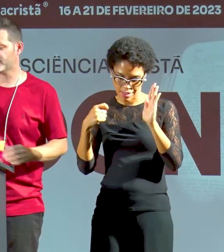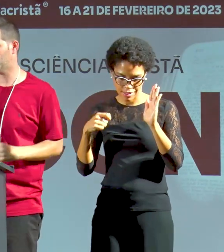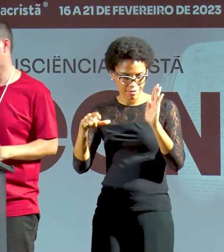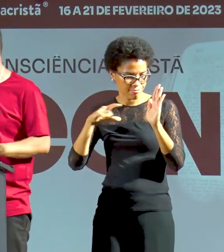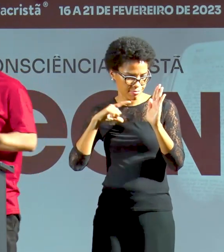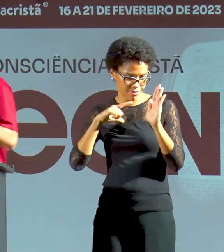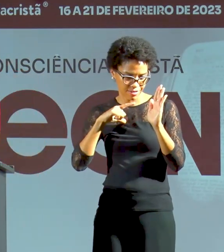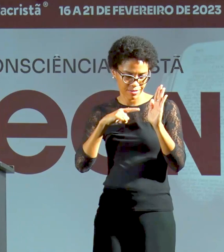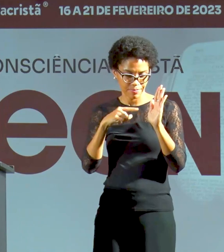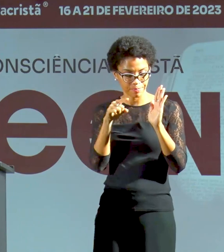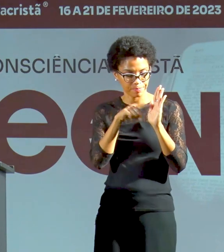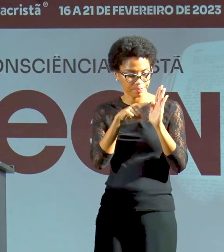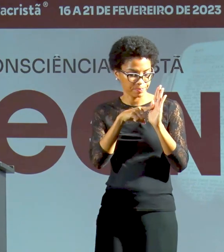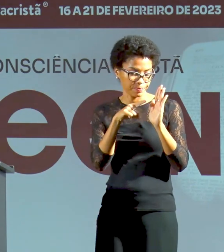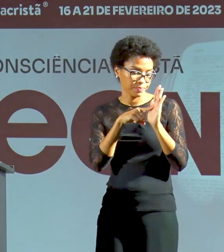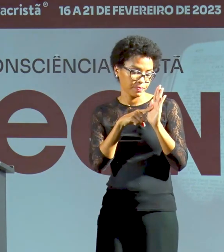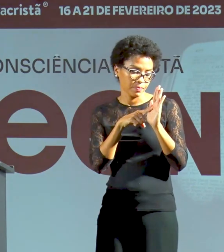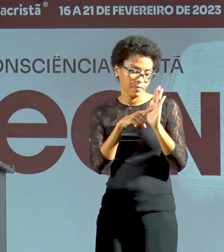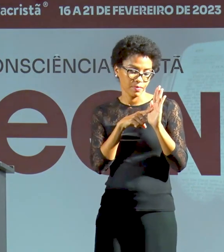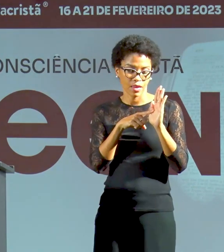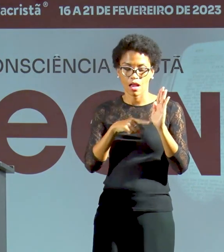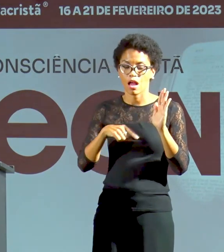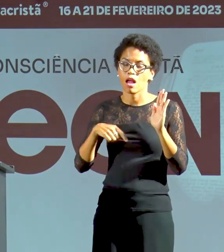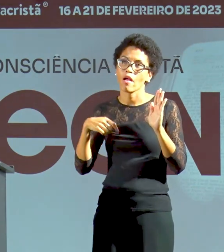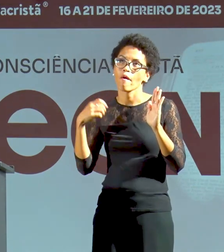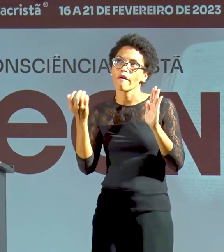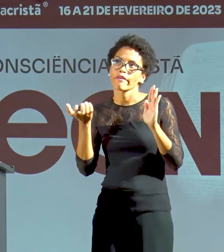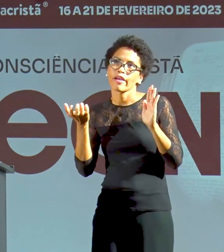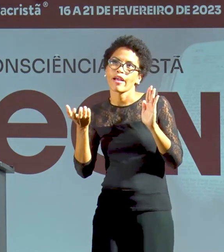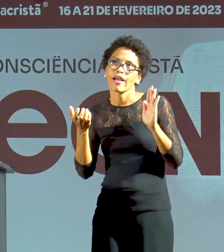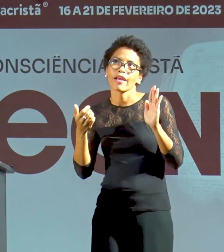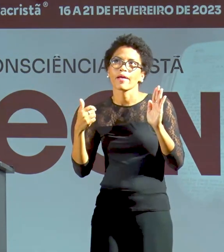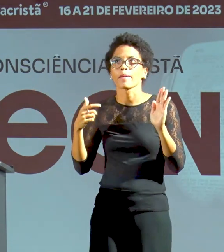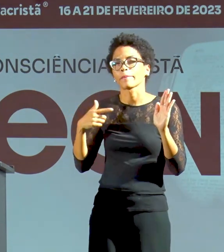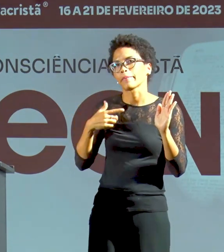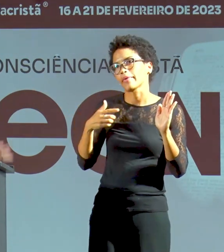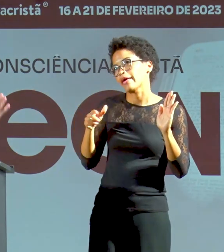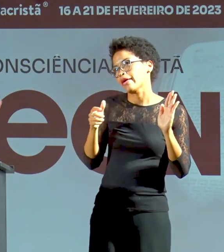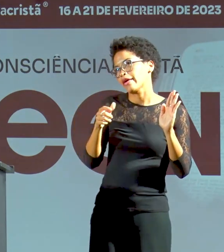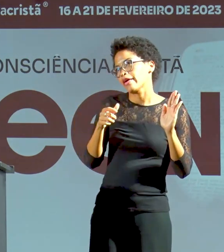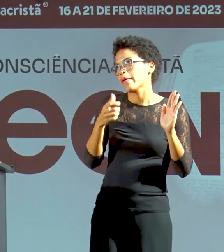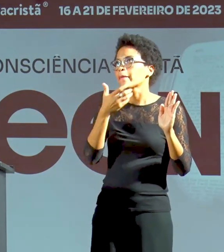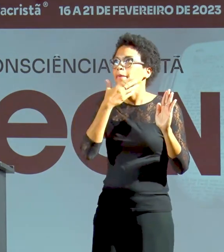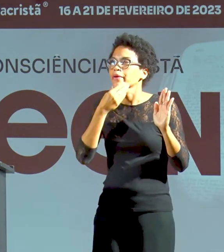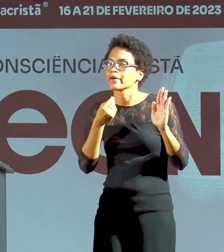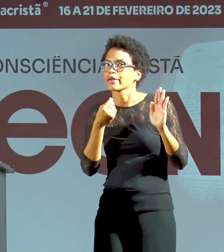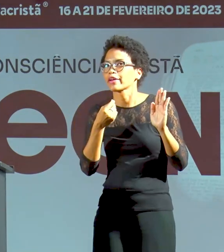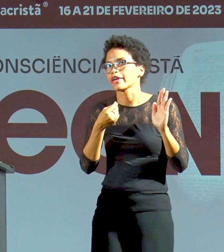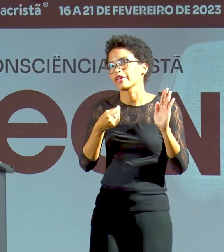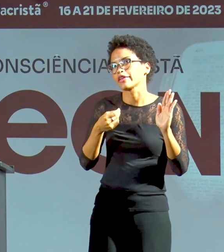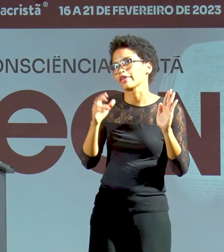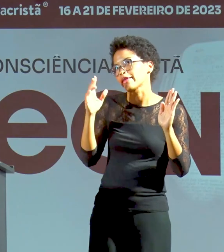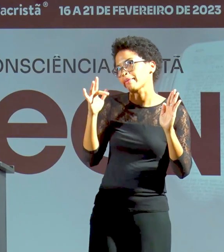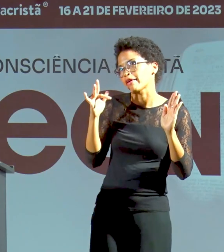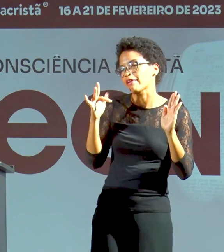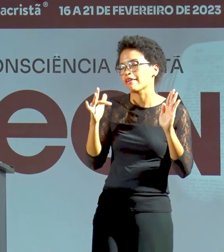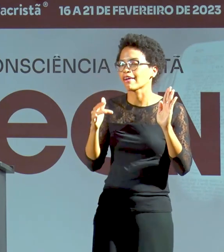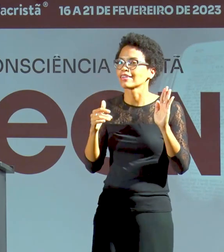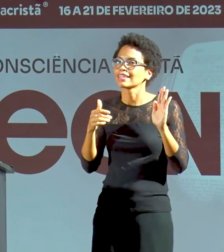fala assim olha eu não abro mão eu quero um menino que seja engraçado eu gosto de gente extrovertida